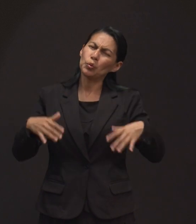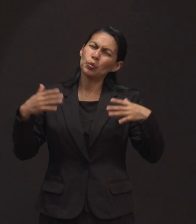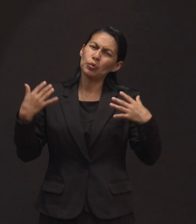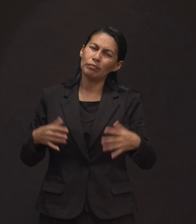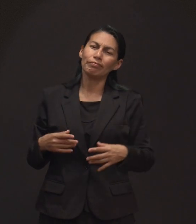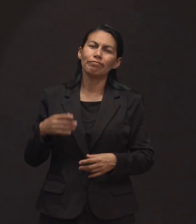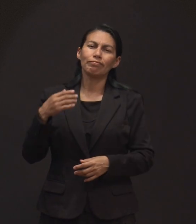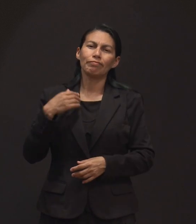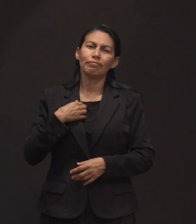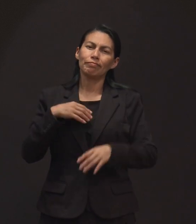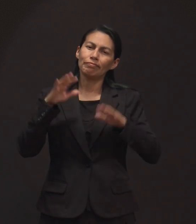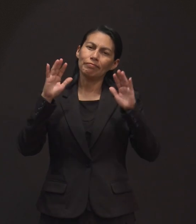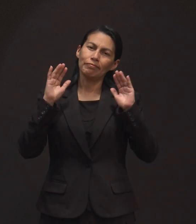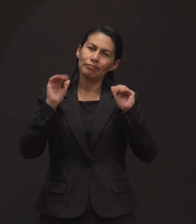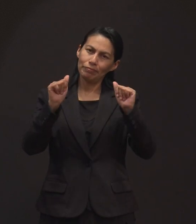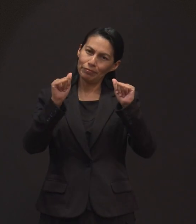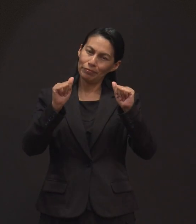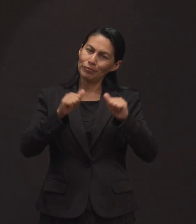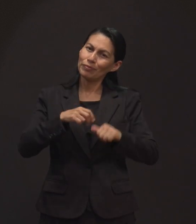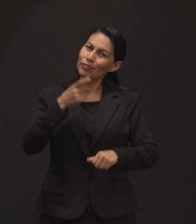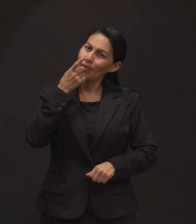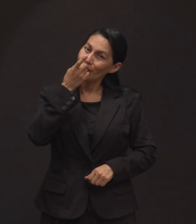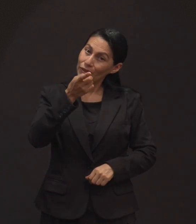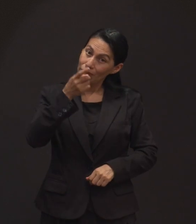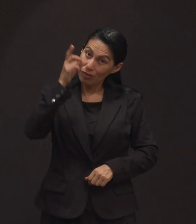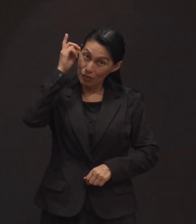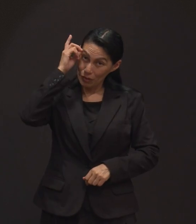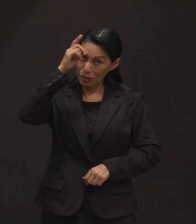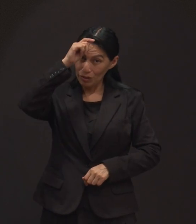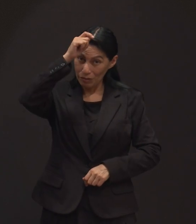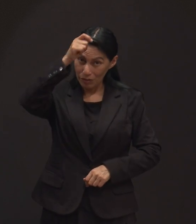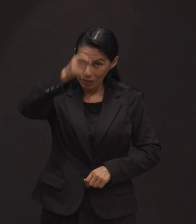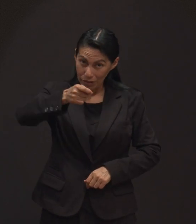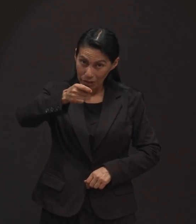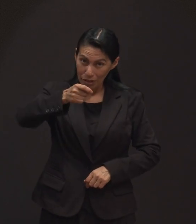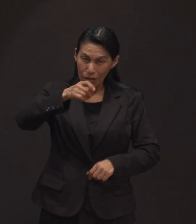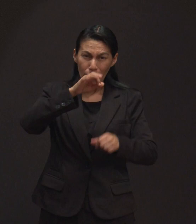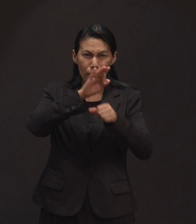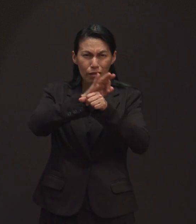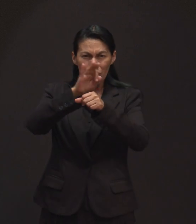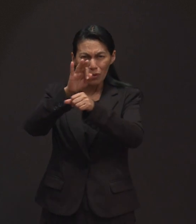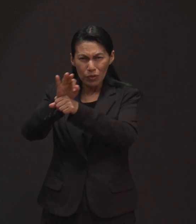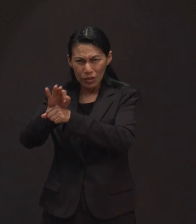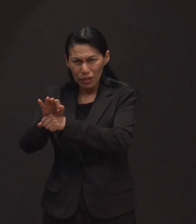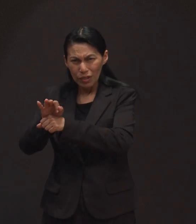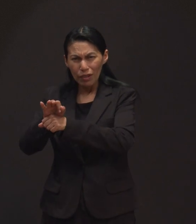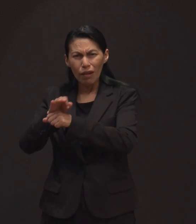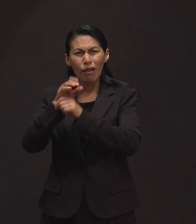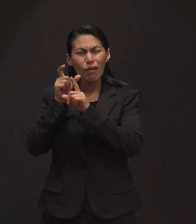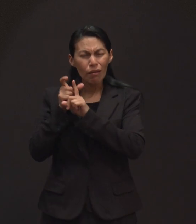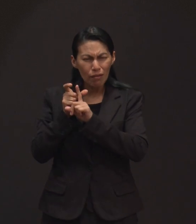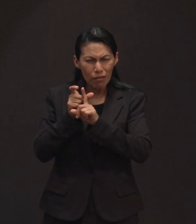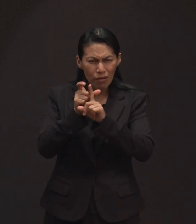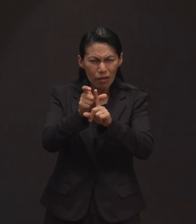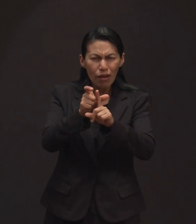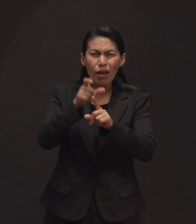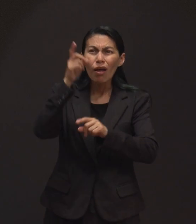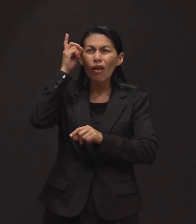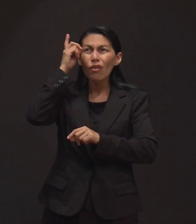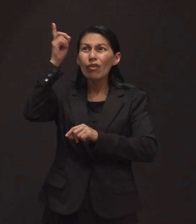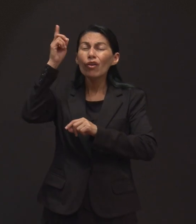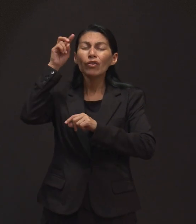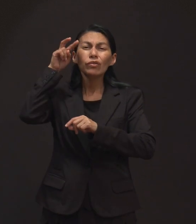Yo me despido de ti con la bendición que Dios te da. Dios te bendiga y te guarde. Dios